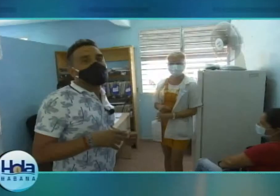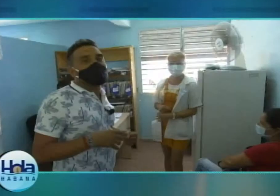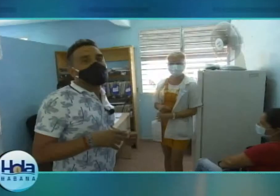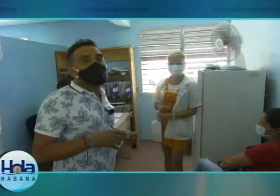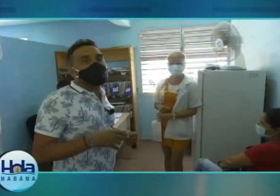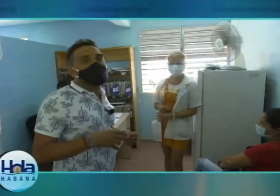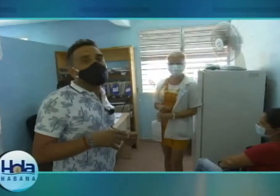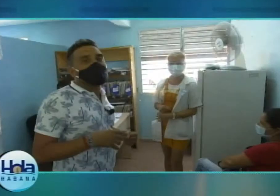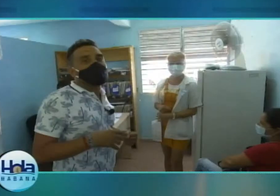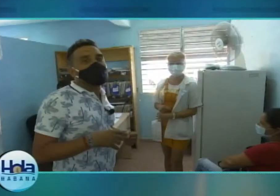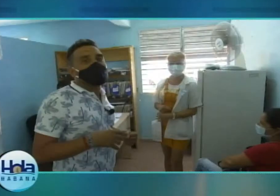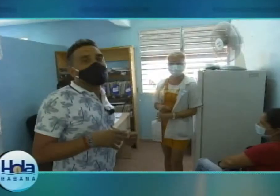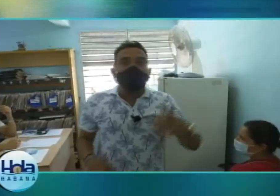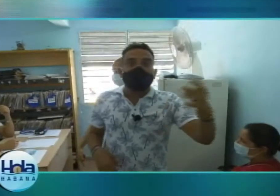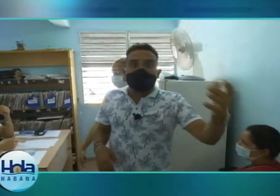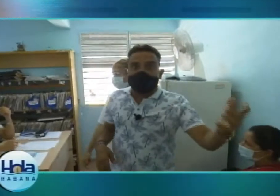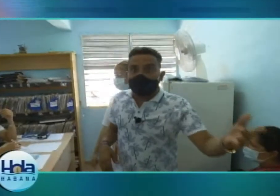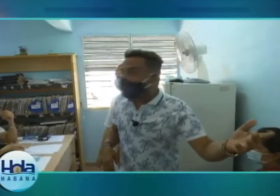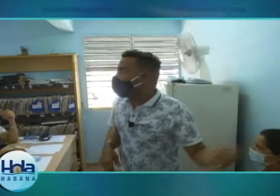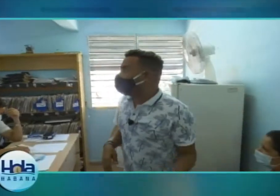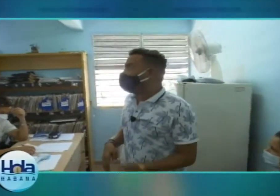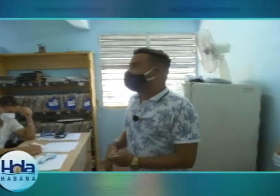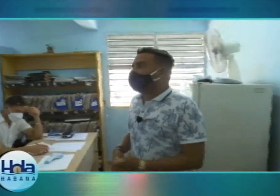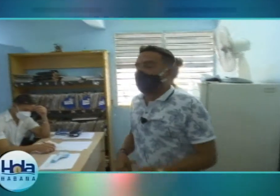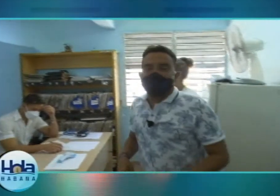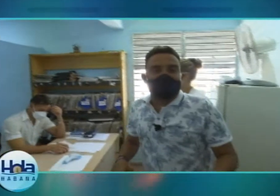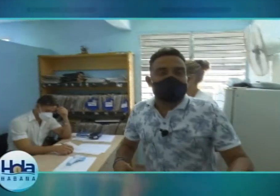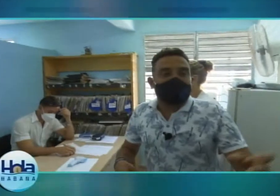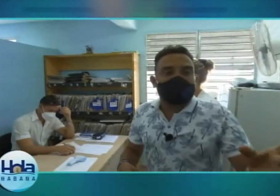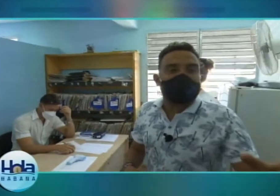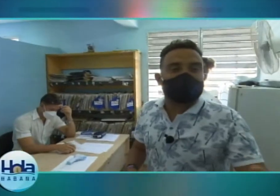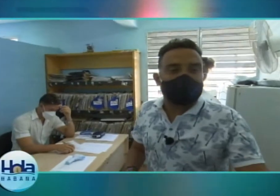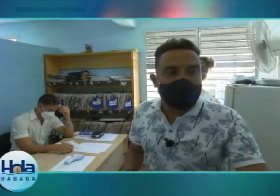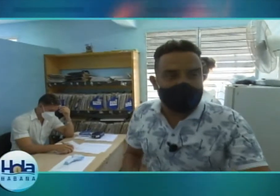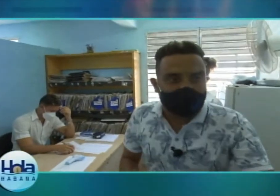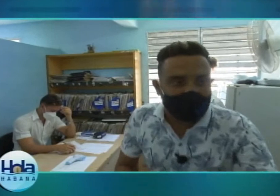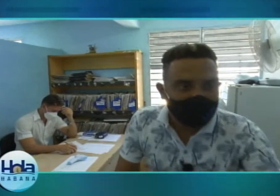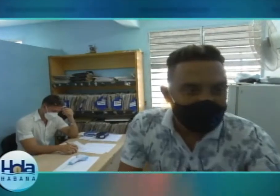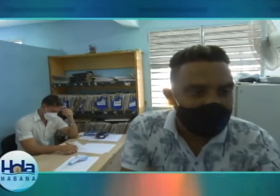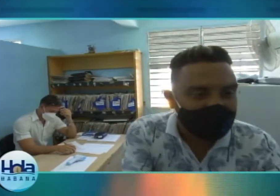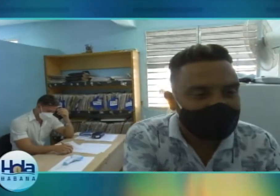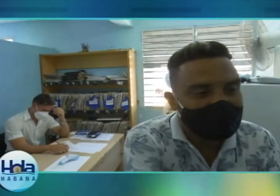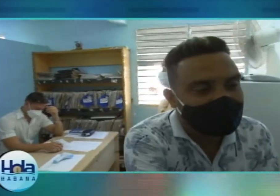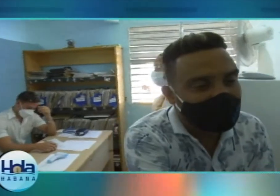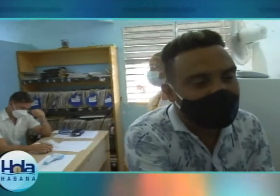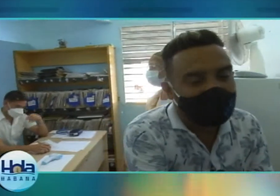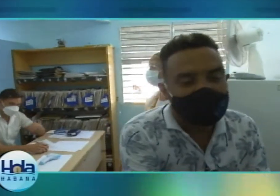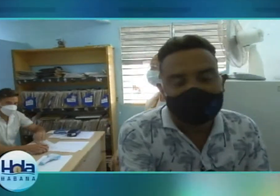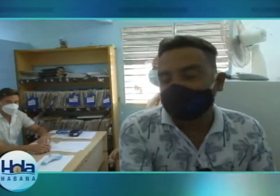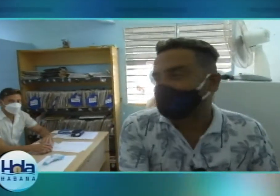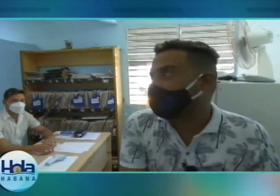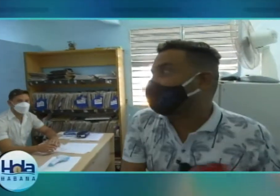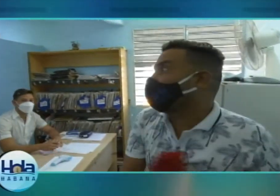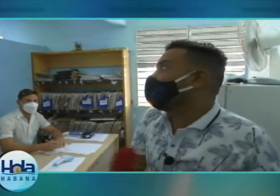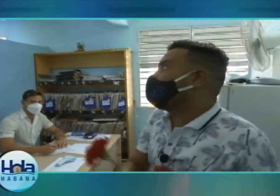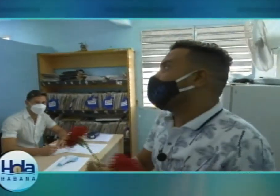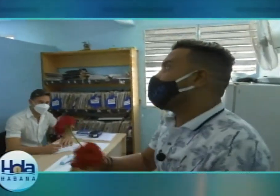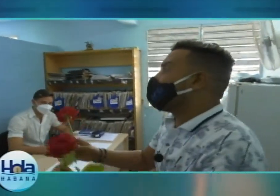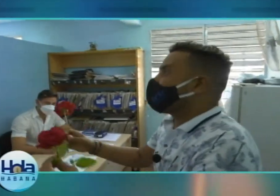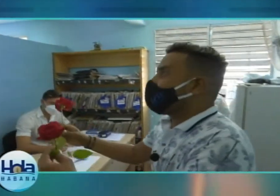la teleaudiencia, a nombre del equipo móvil de nuestra revista, de manera simbólica, hacer entrega. Te hago dos nada más, por